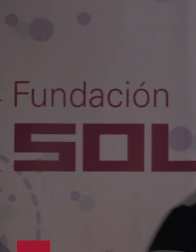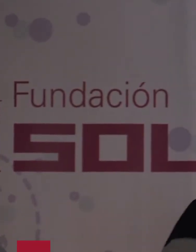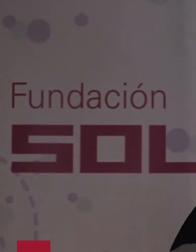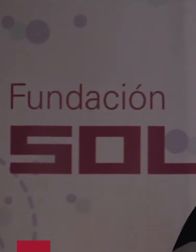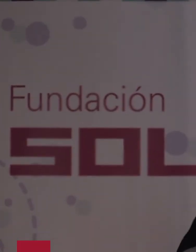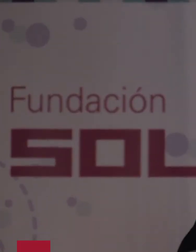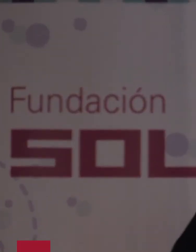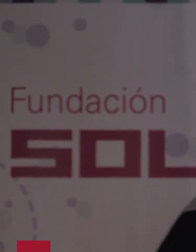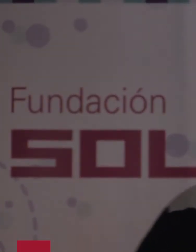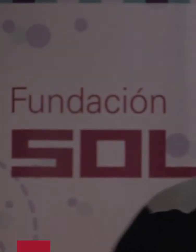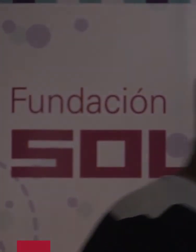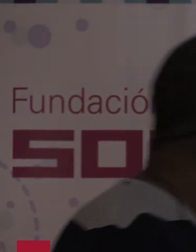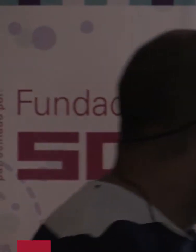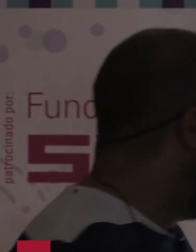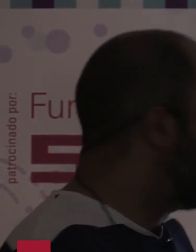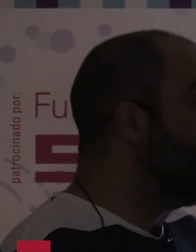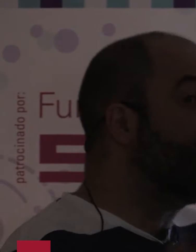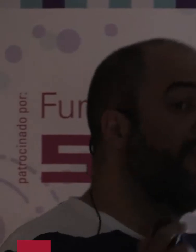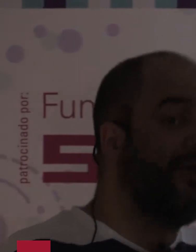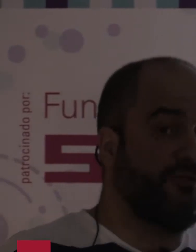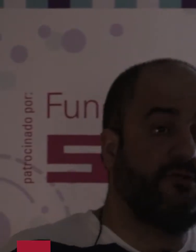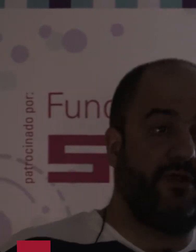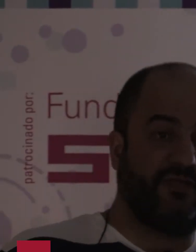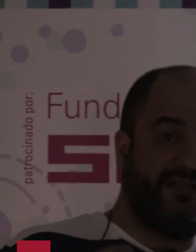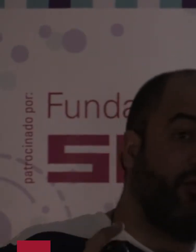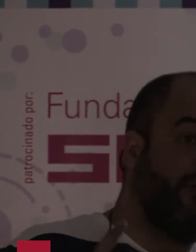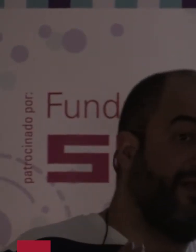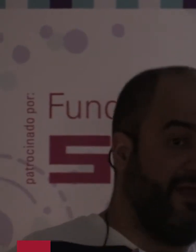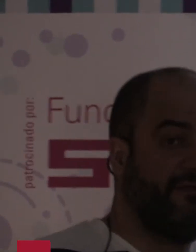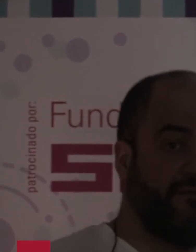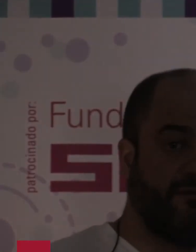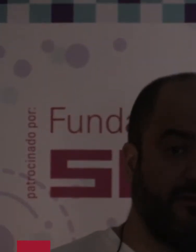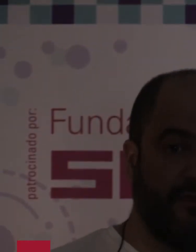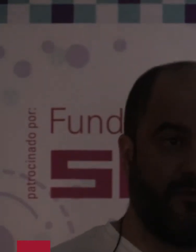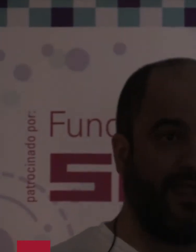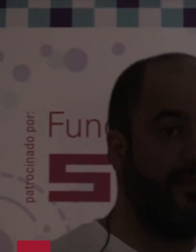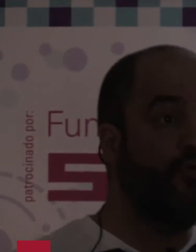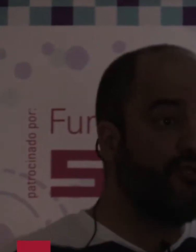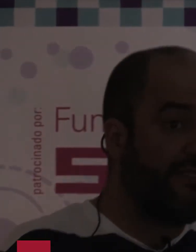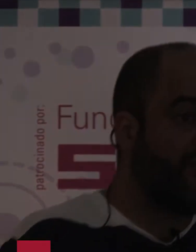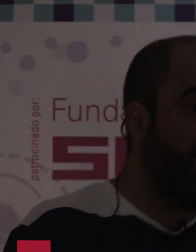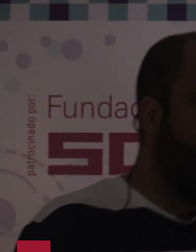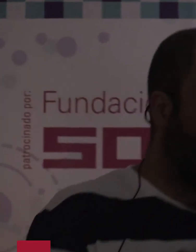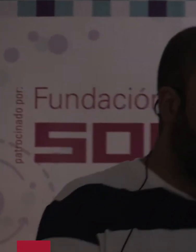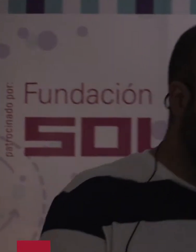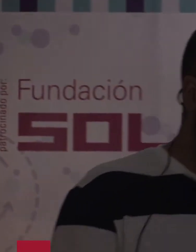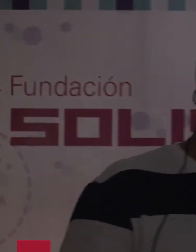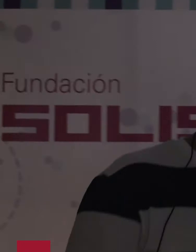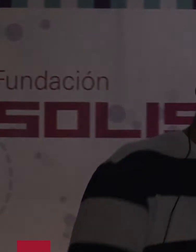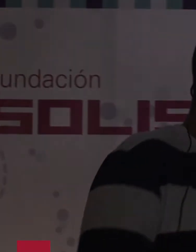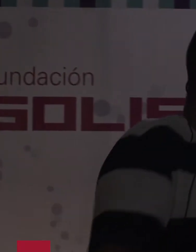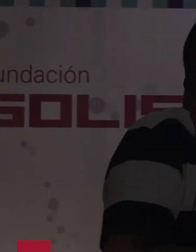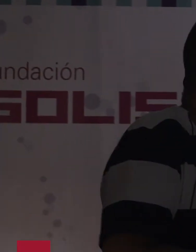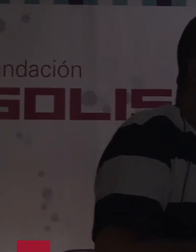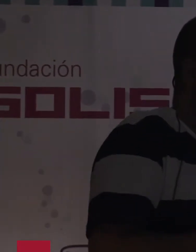vuelva a funcionar? No somos los primeros a los que se les ha ocurrido la idea, ¿vale? Hay muchos y, de hecho, cada cierto